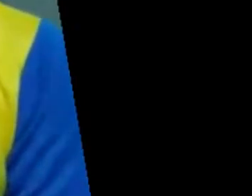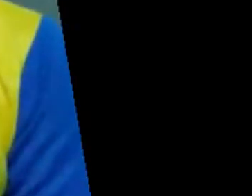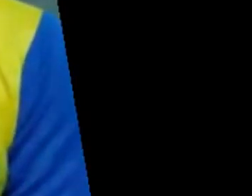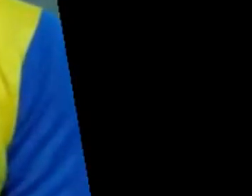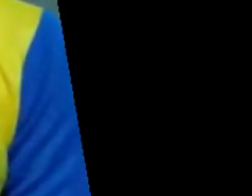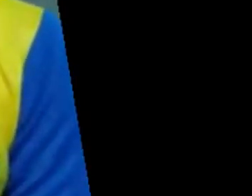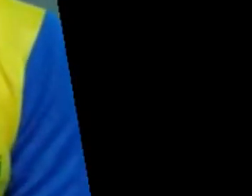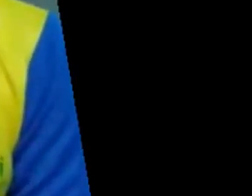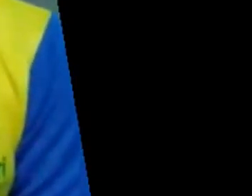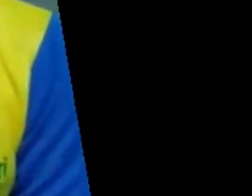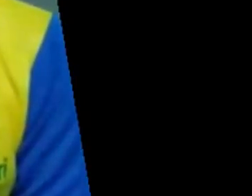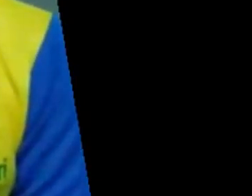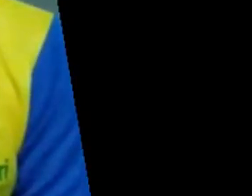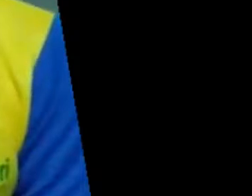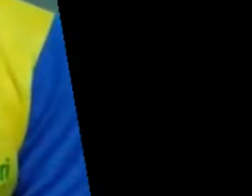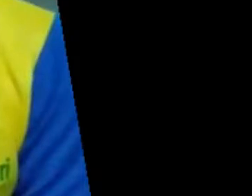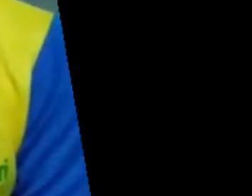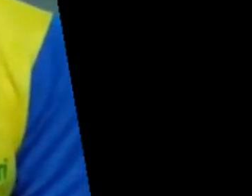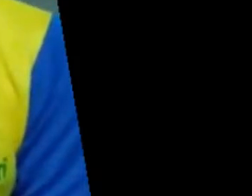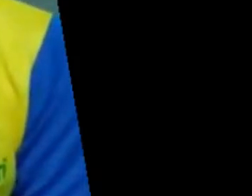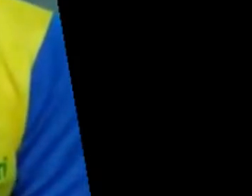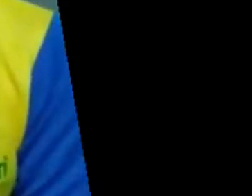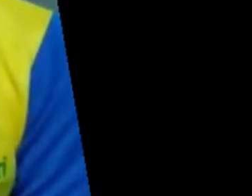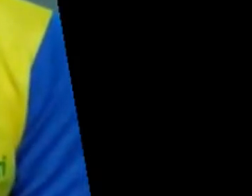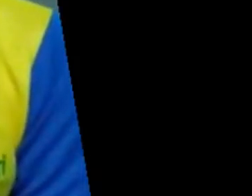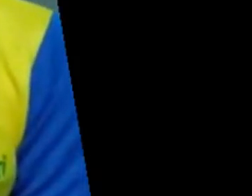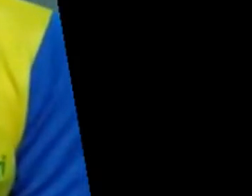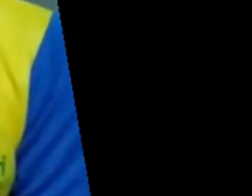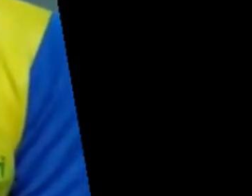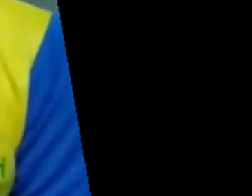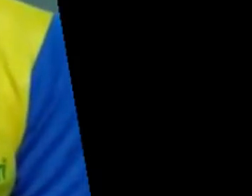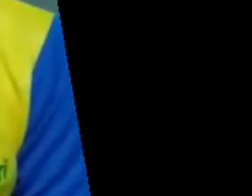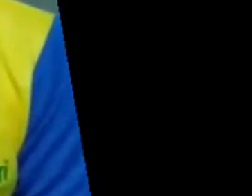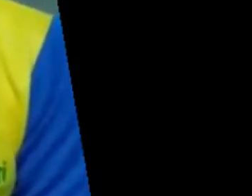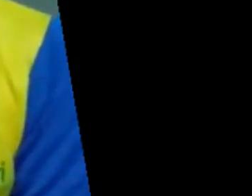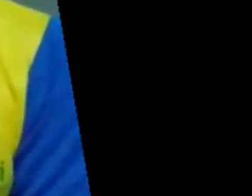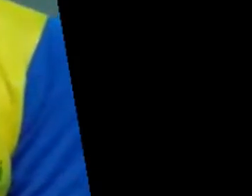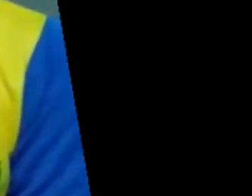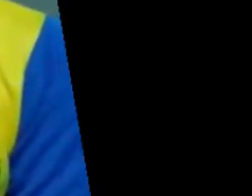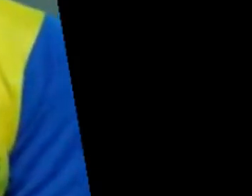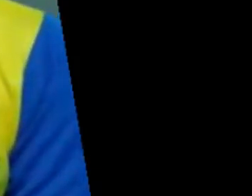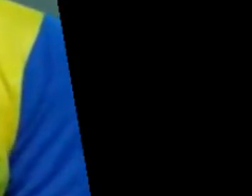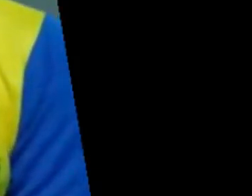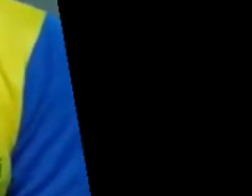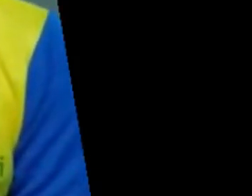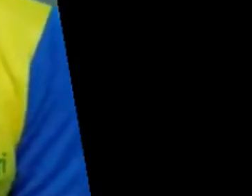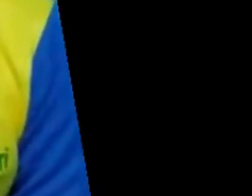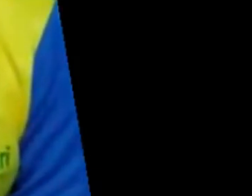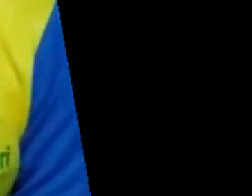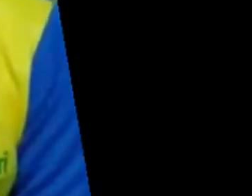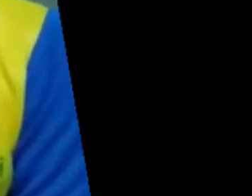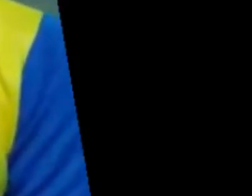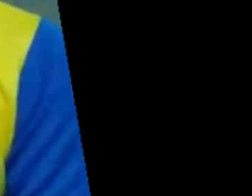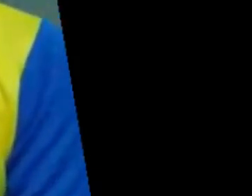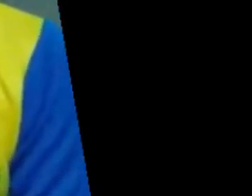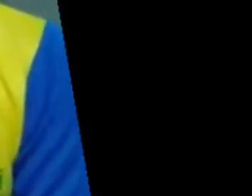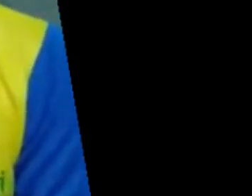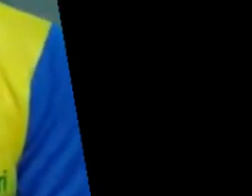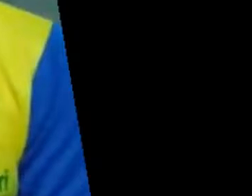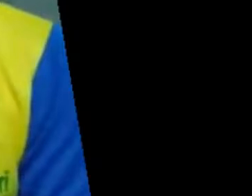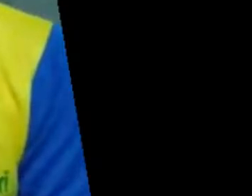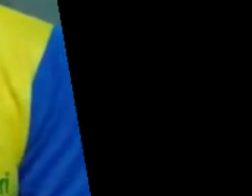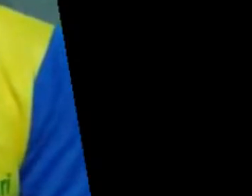a gente espera, a gente vai embora. Aliás, quem é que espera para morrer? Se a gente esperasse pela